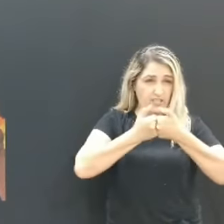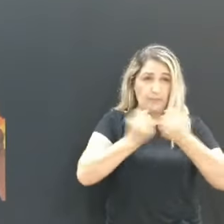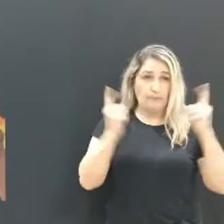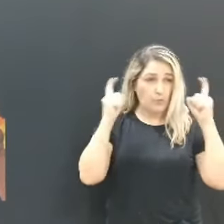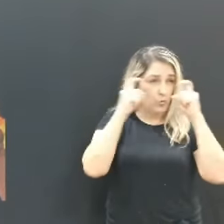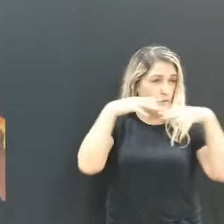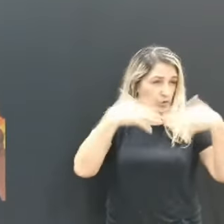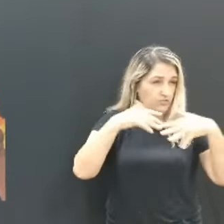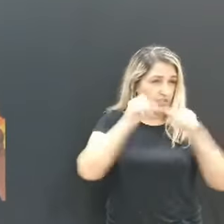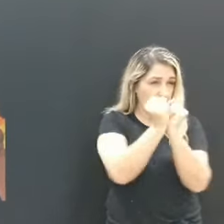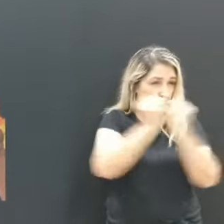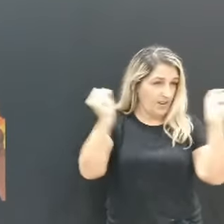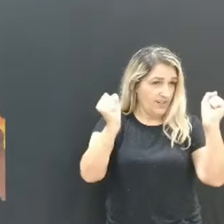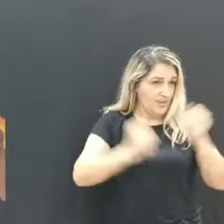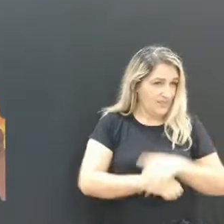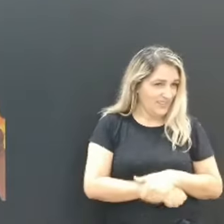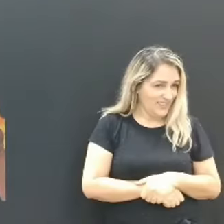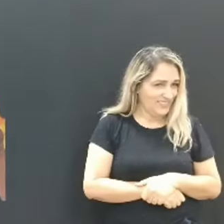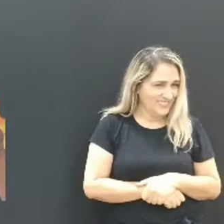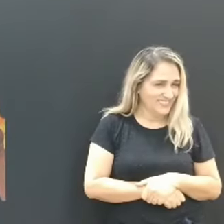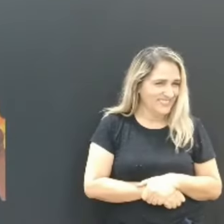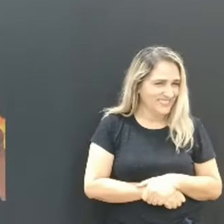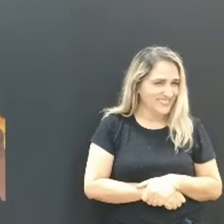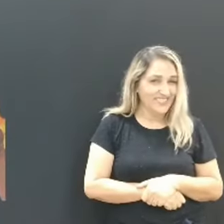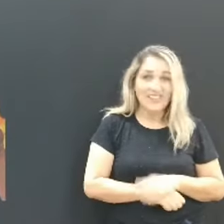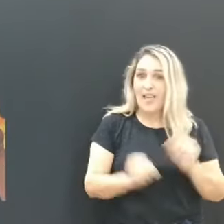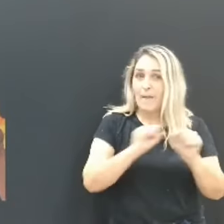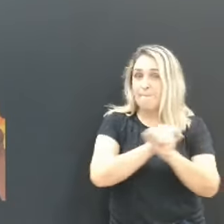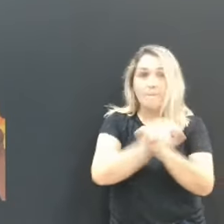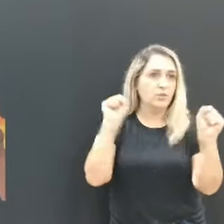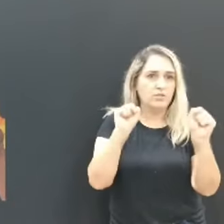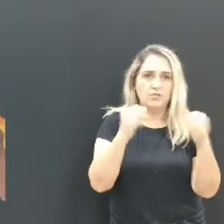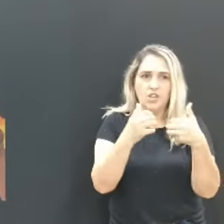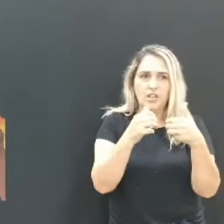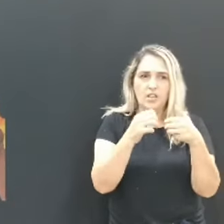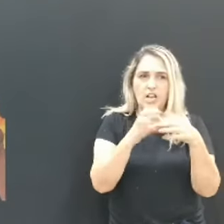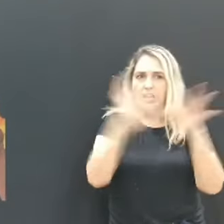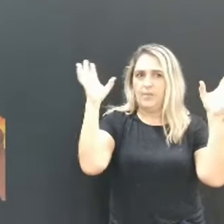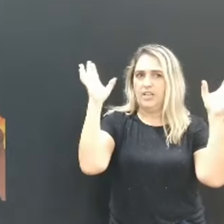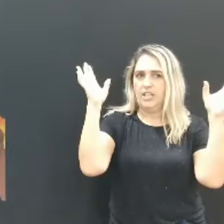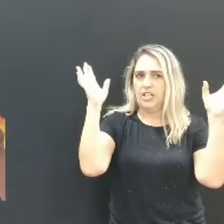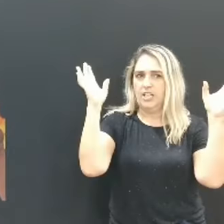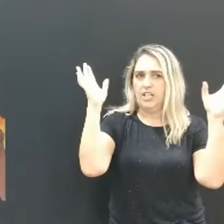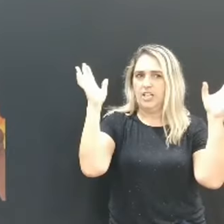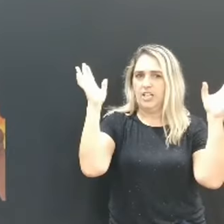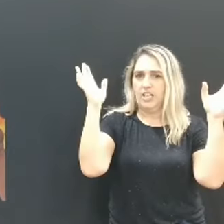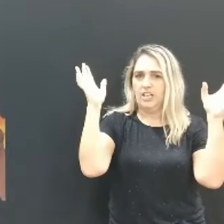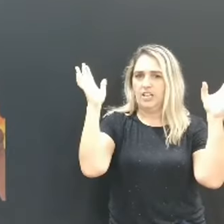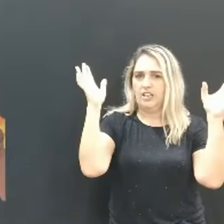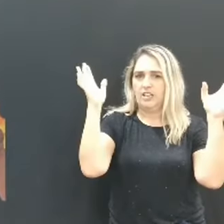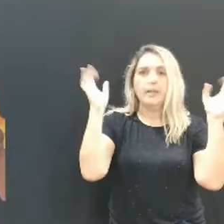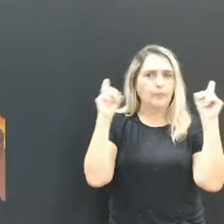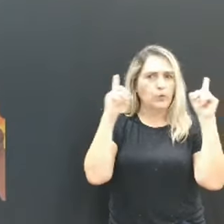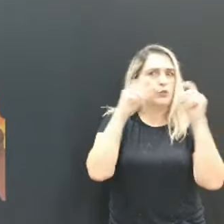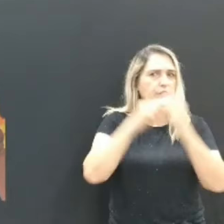libertação. Né? É muito difícil conseguirmos nos libertarmos sozinhos.